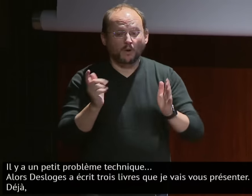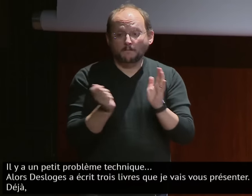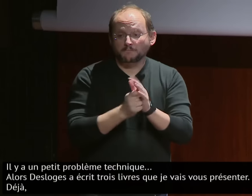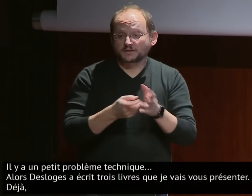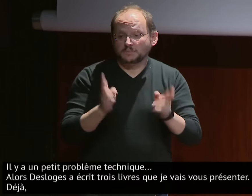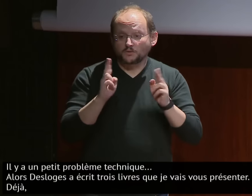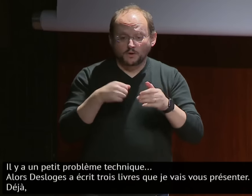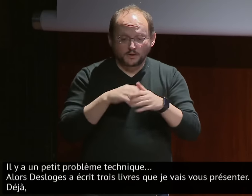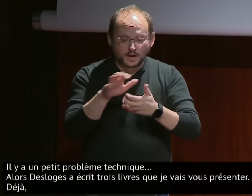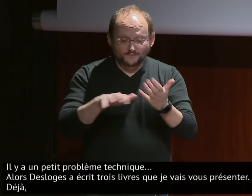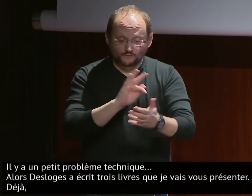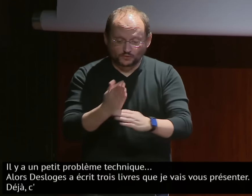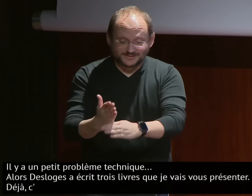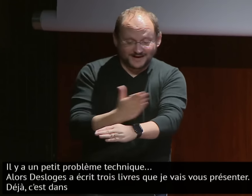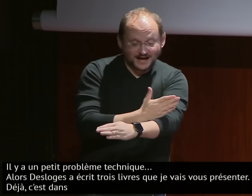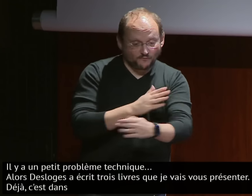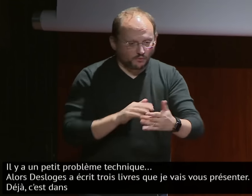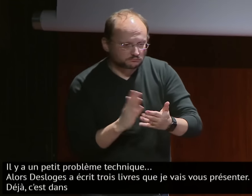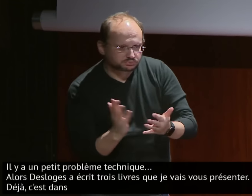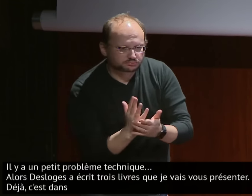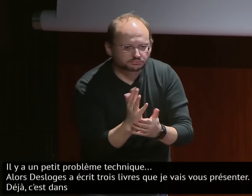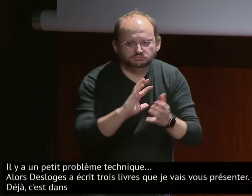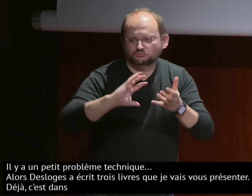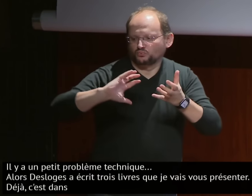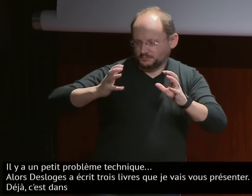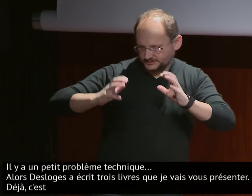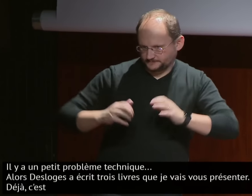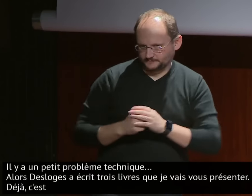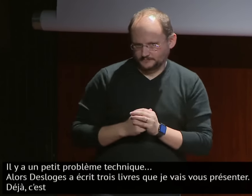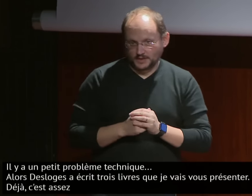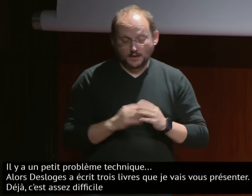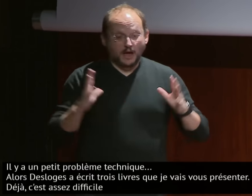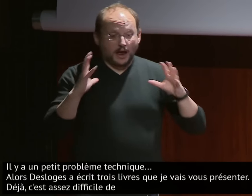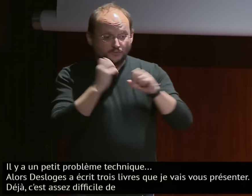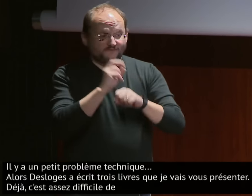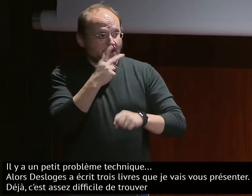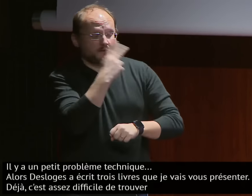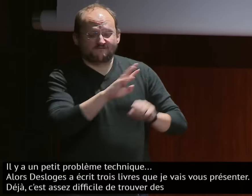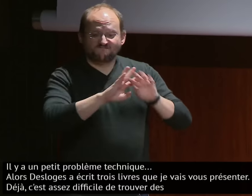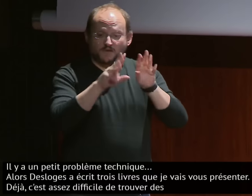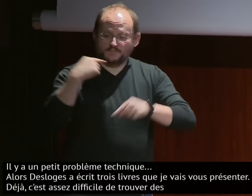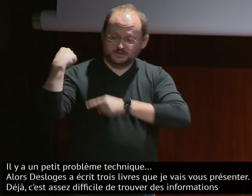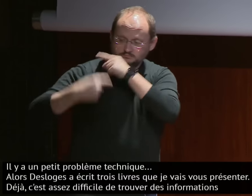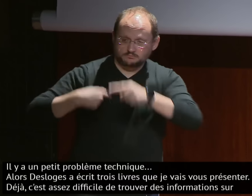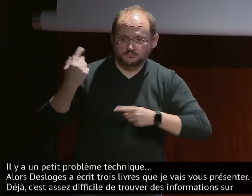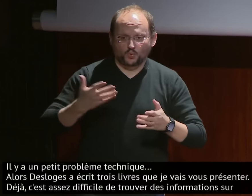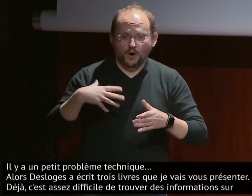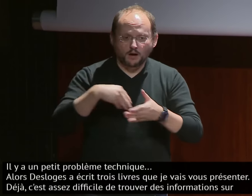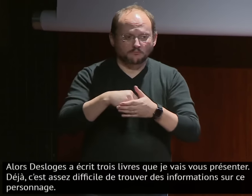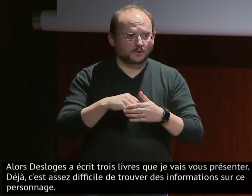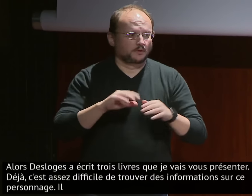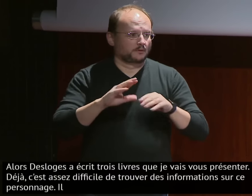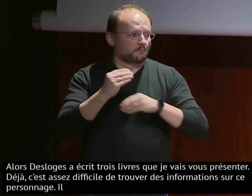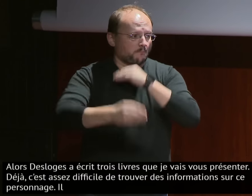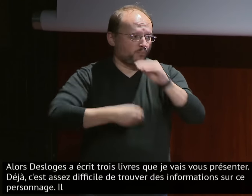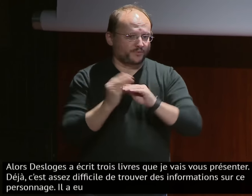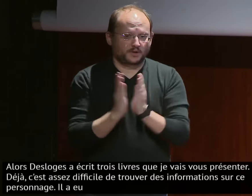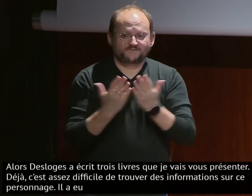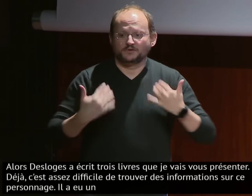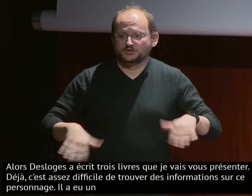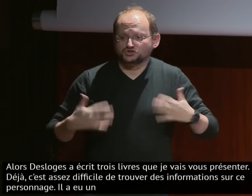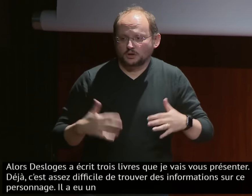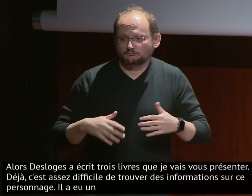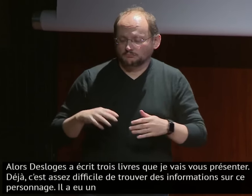c'est assez difficile de trouver des informations sur ce personnage. Bon, il y a eu un parcours compliqué avant la Révolution. Donc, il était